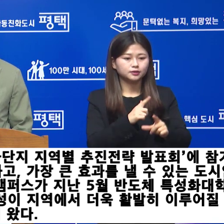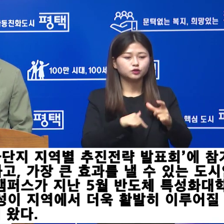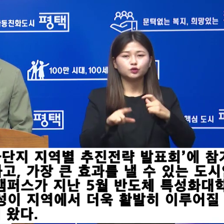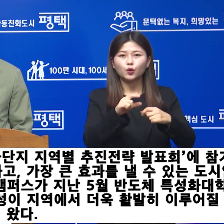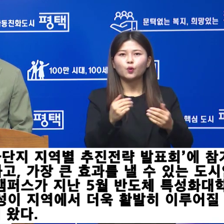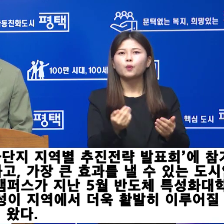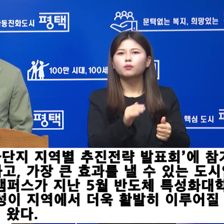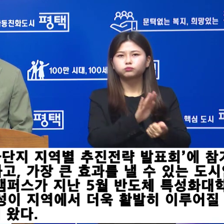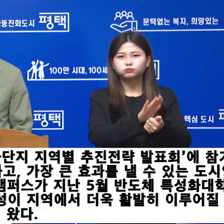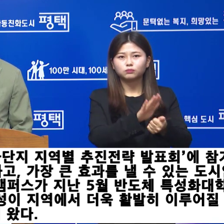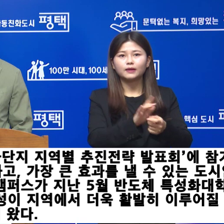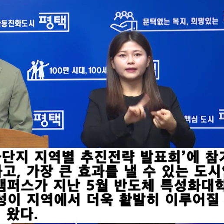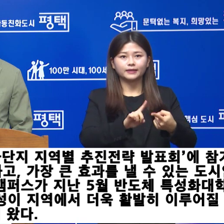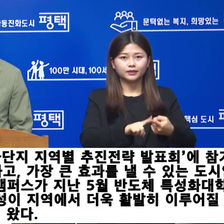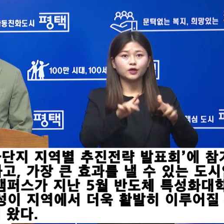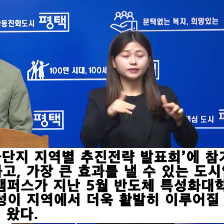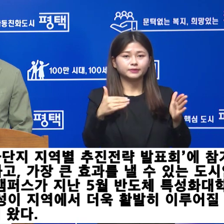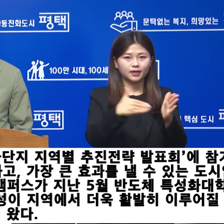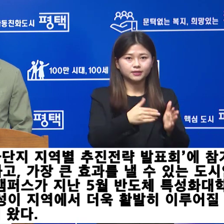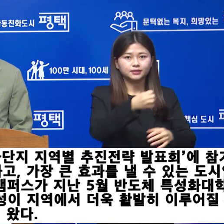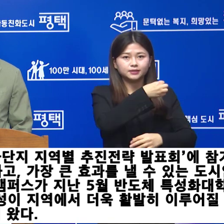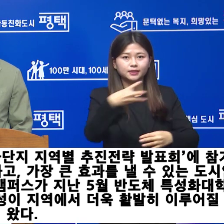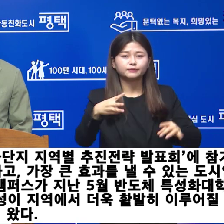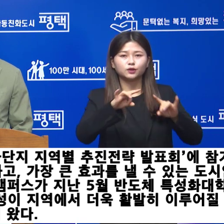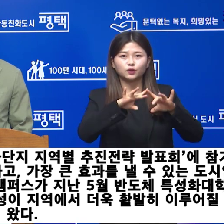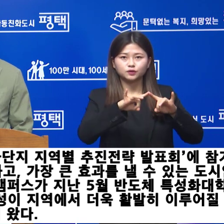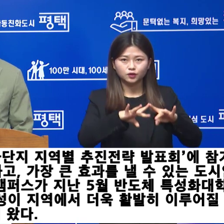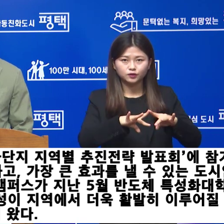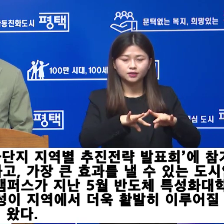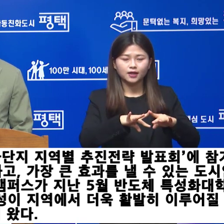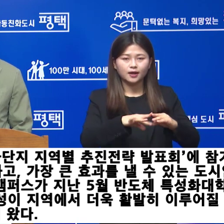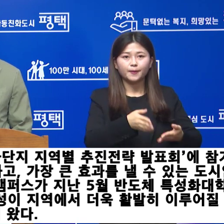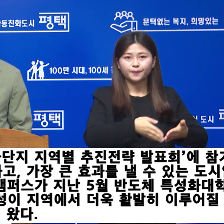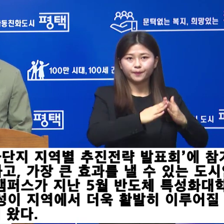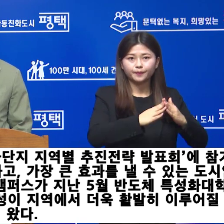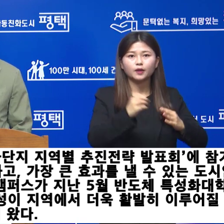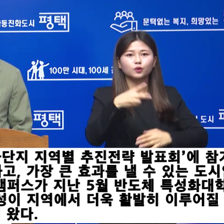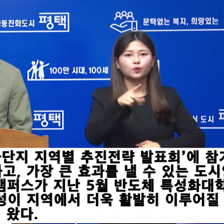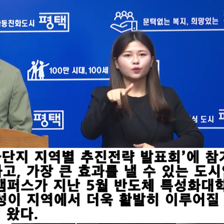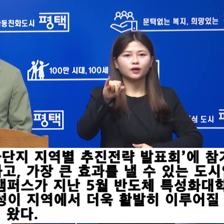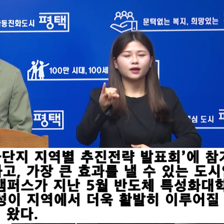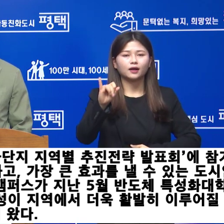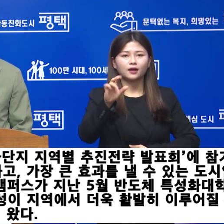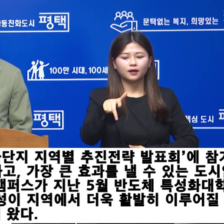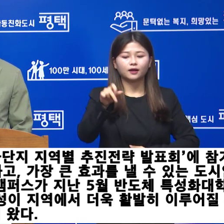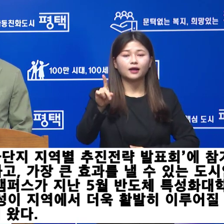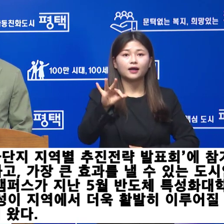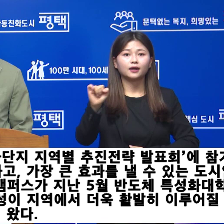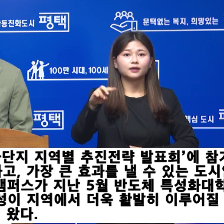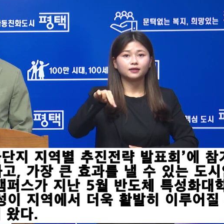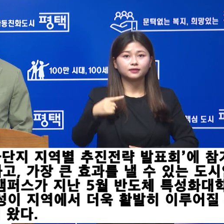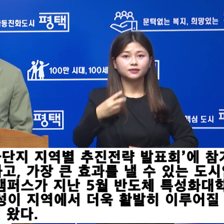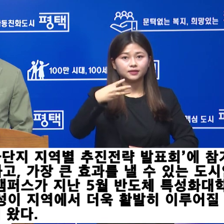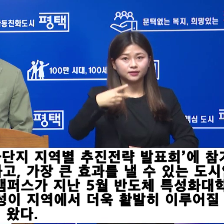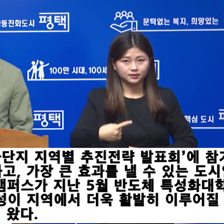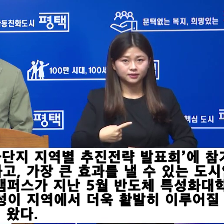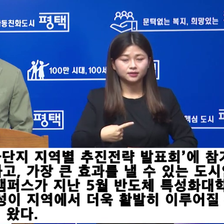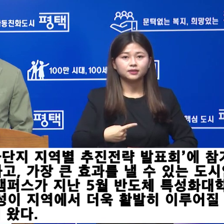지금까지 삼성전자 평택 캠퍼스 구축 및 카이스트 평택 캠퍼스 조성을 지원하며 얻은